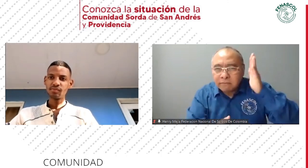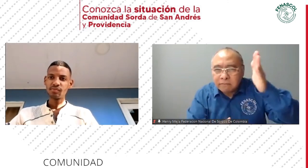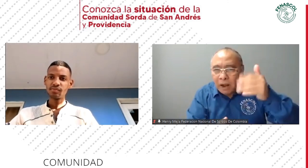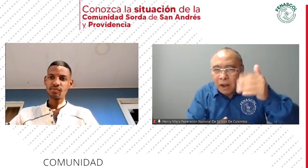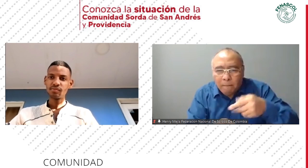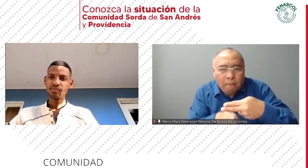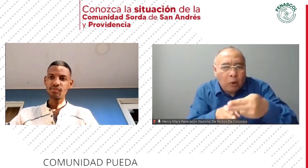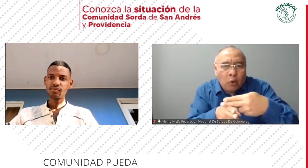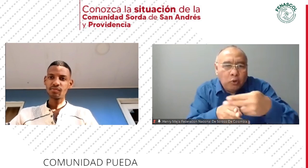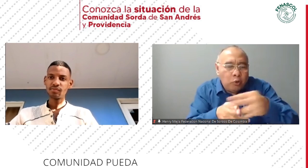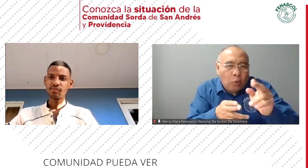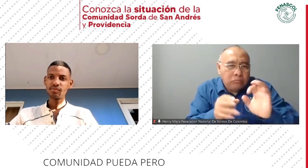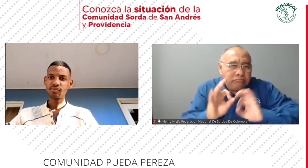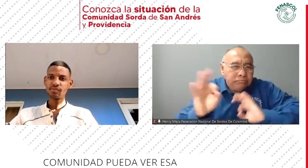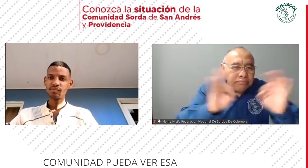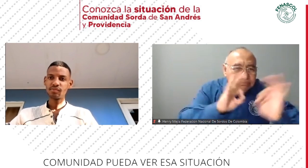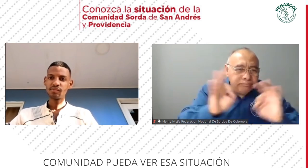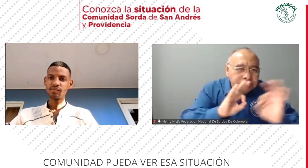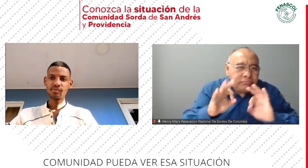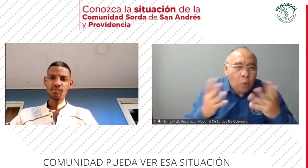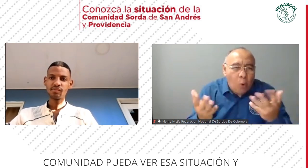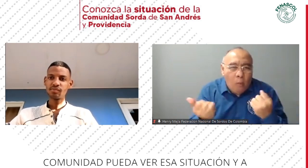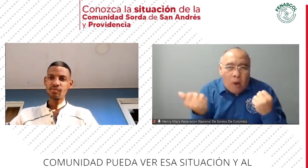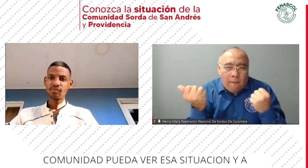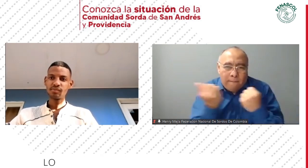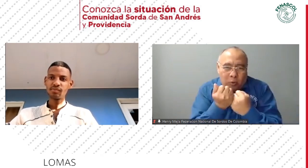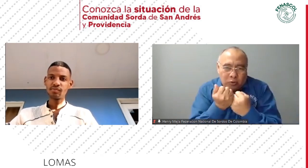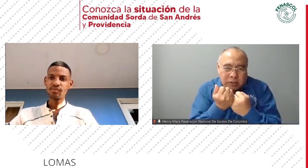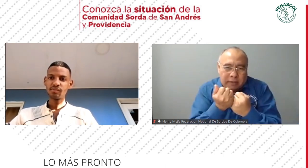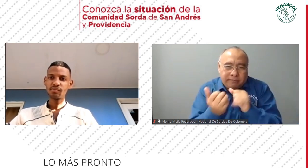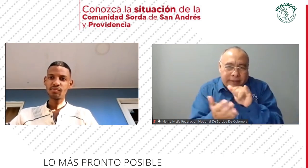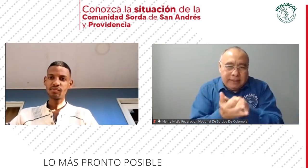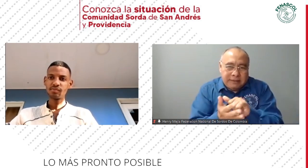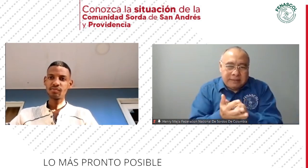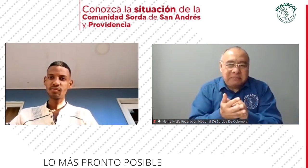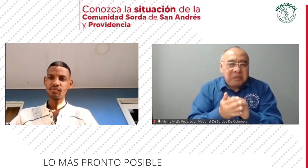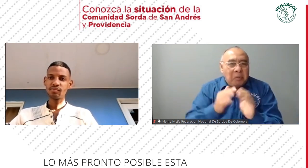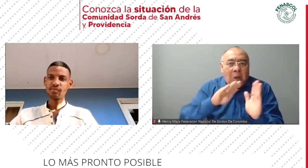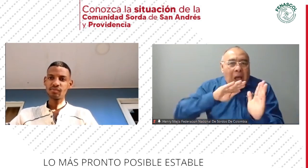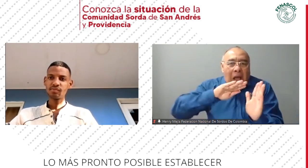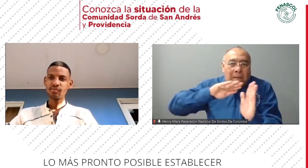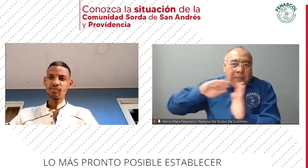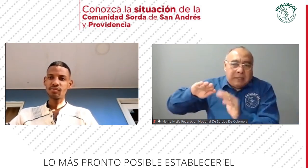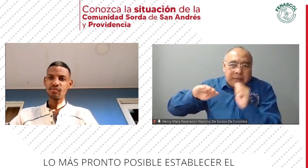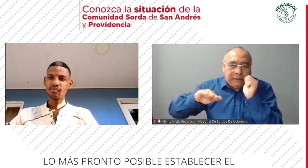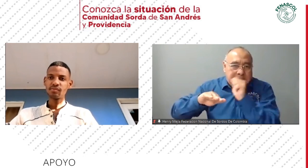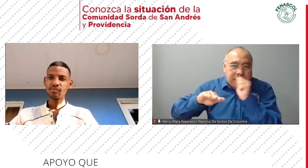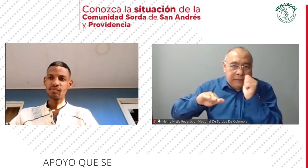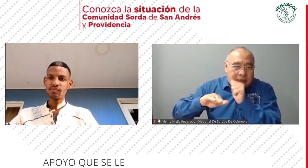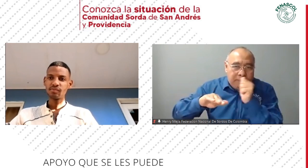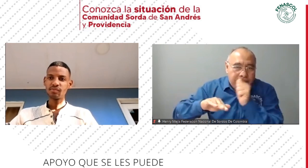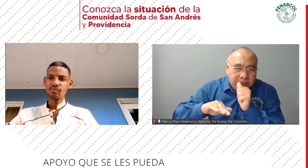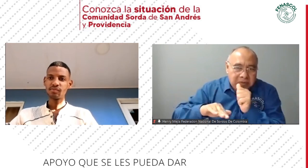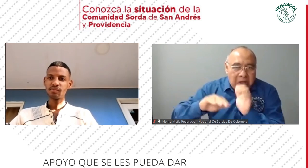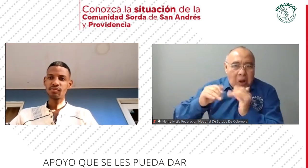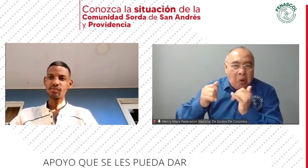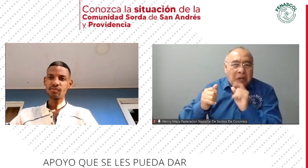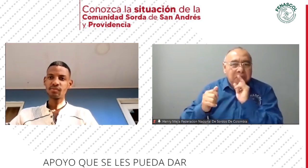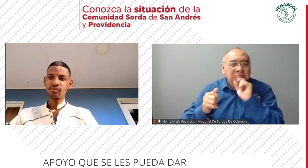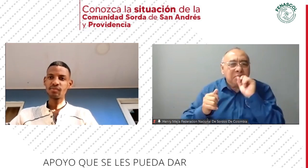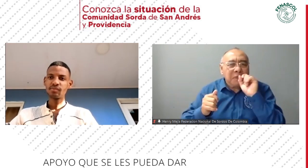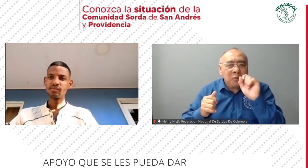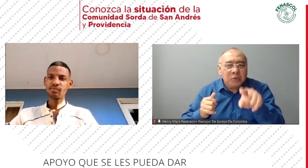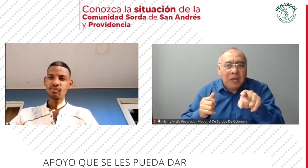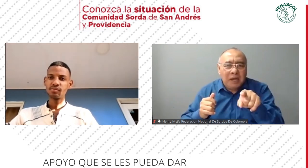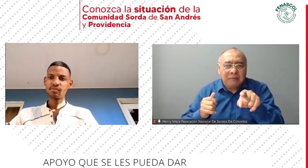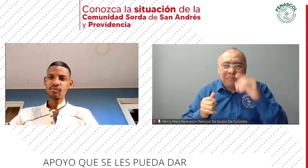pueda ver esa situación lo más pronto posible establecer el apoyo que se les pueda dar